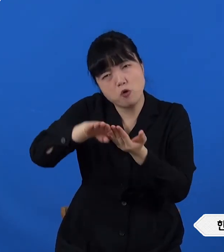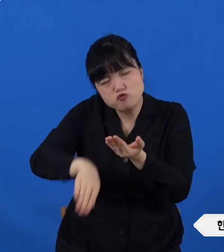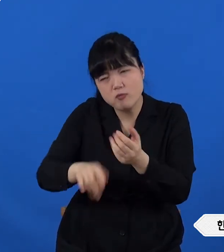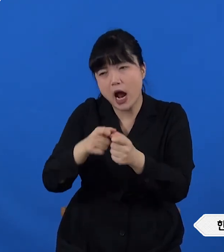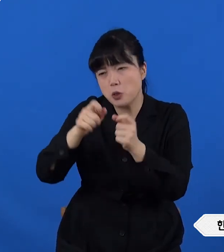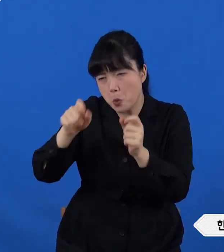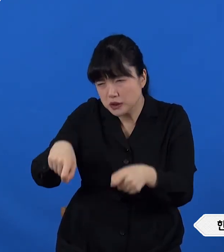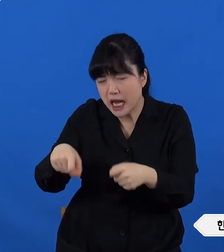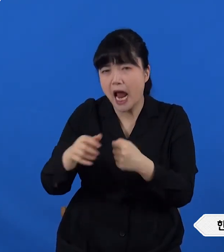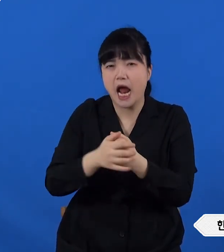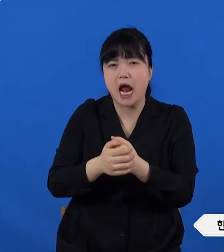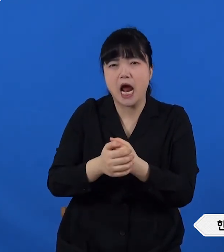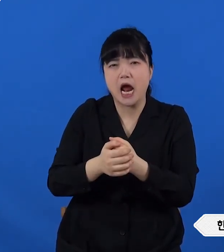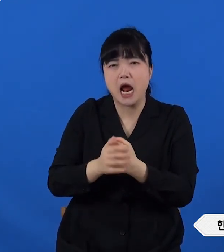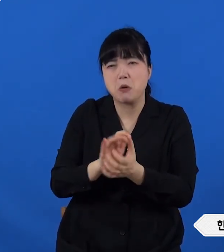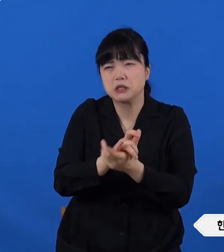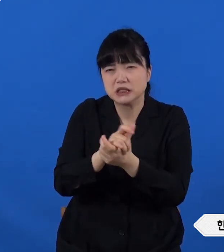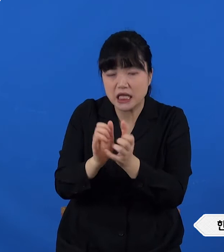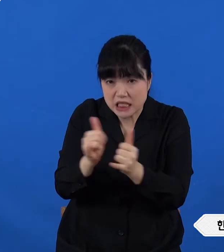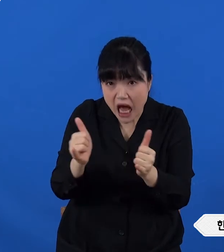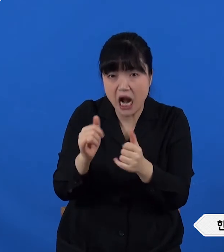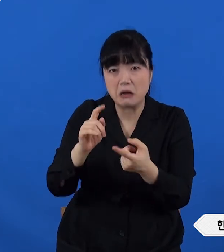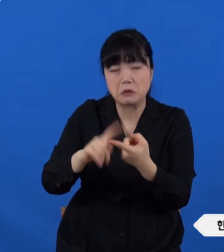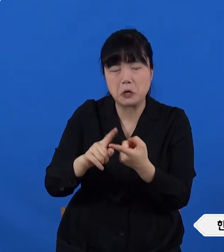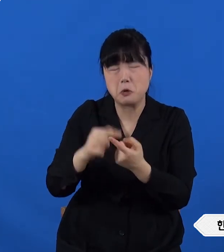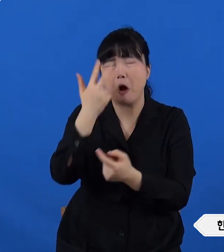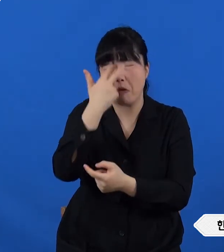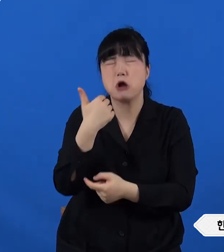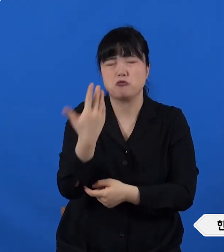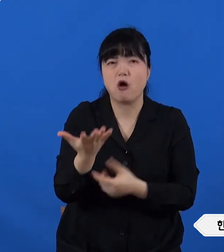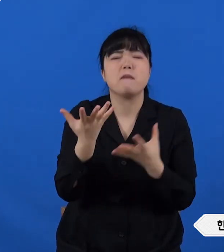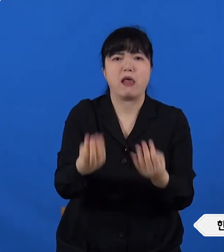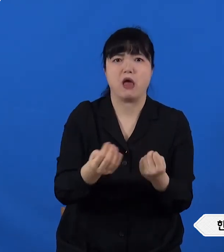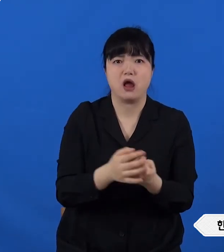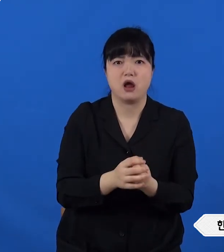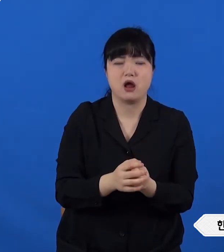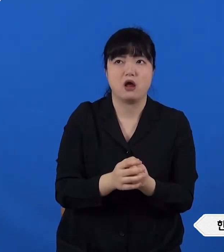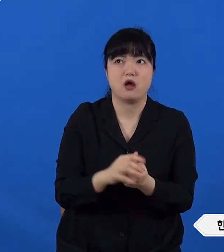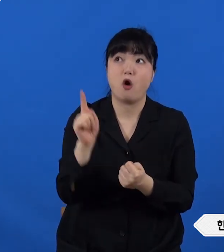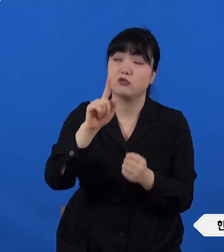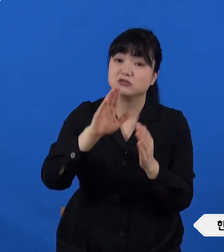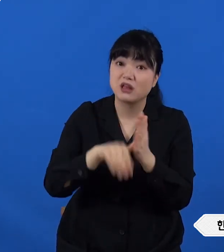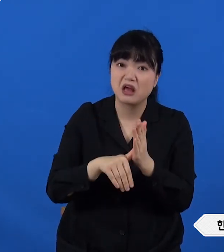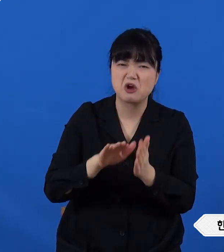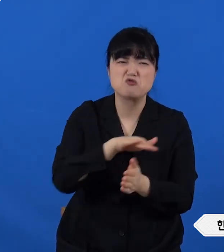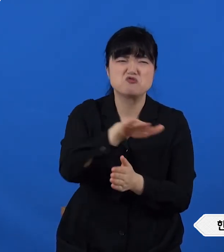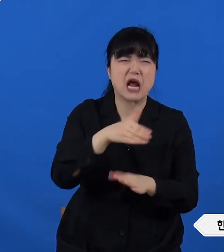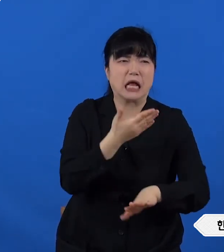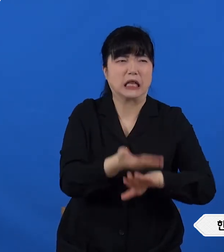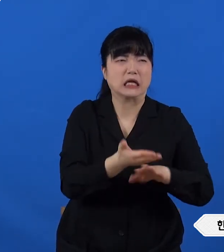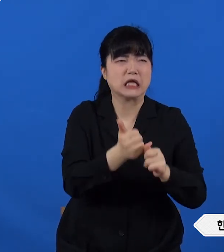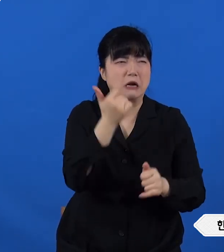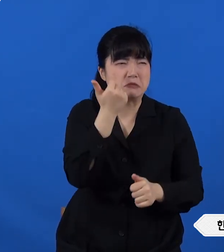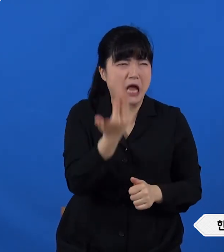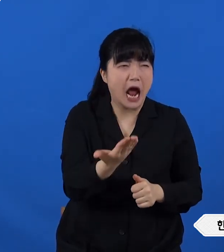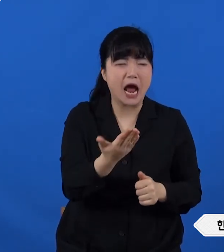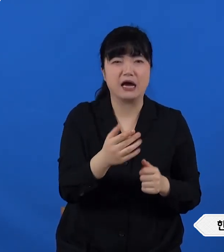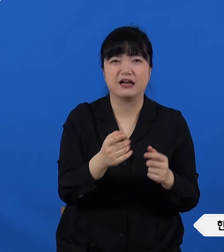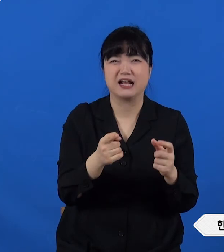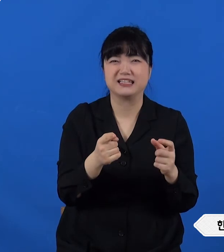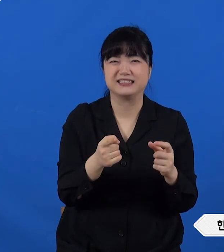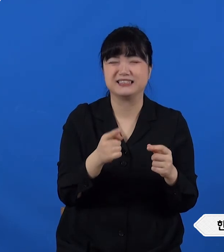동창, 그런 데 매여 있을 때가 얼마나 많습니까? 한때 우리가 남이가, 그 말이 유행을